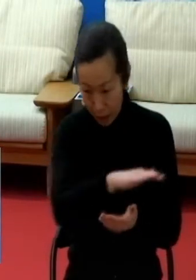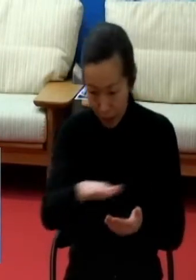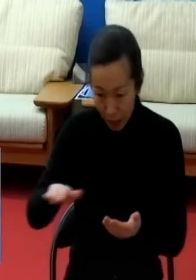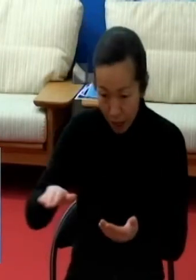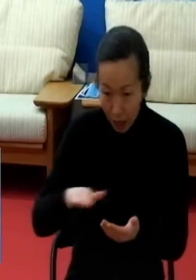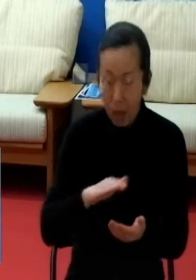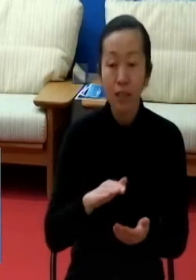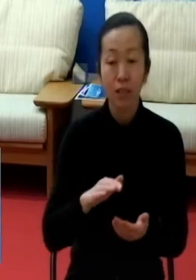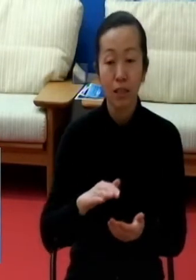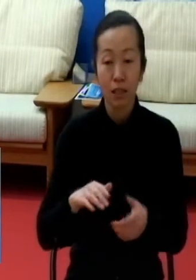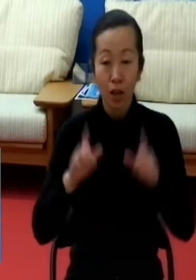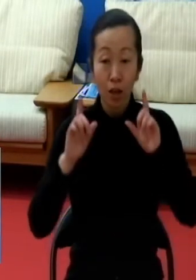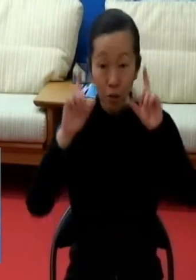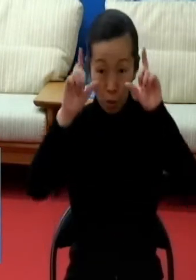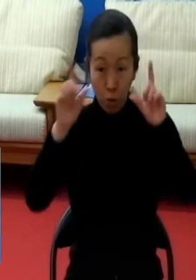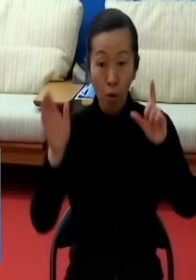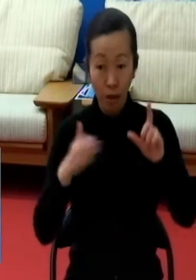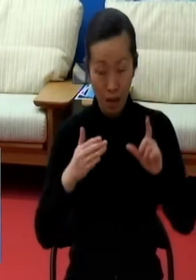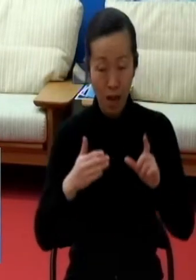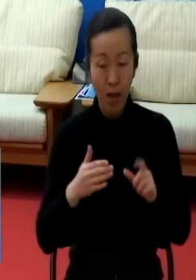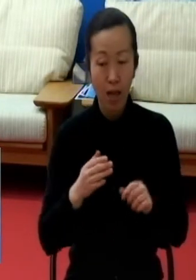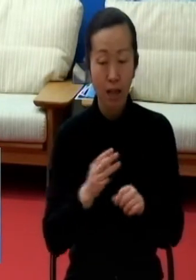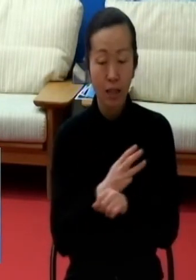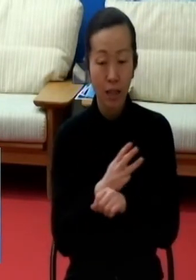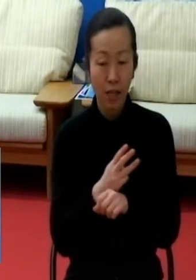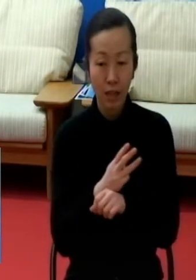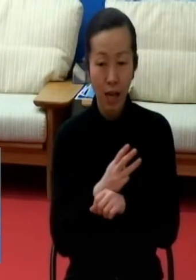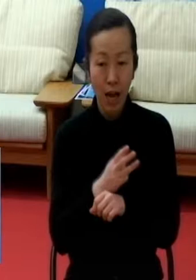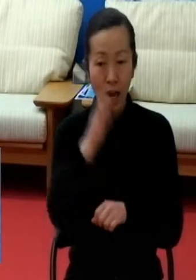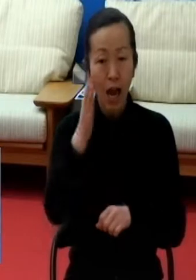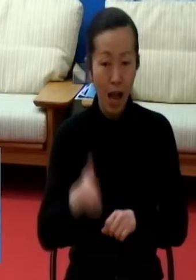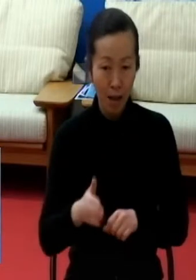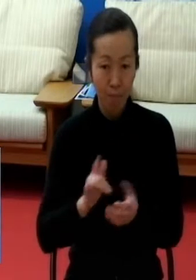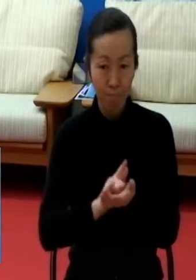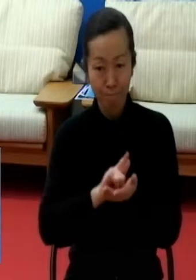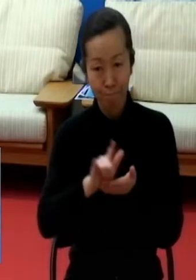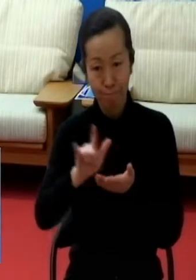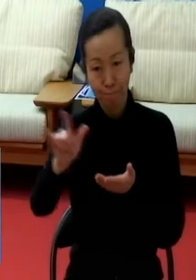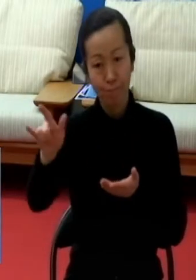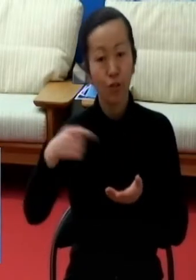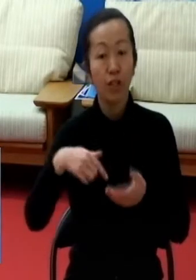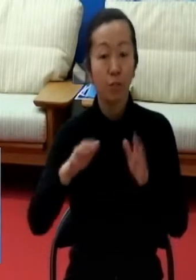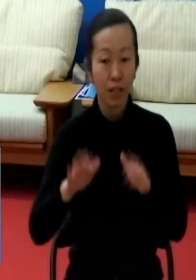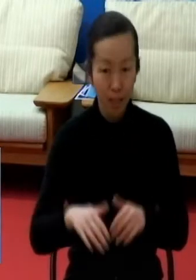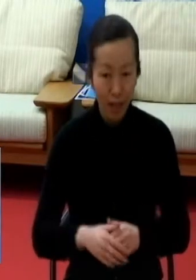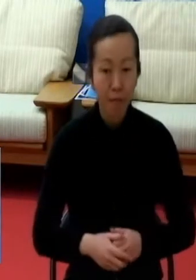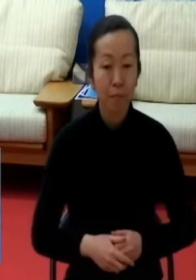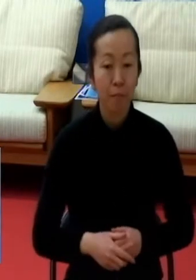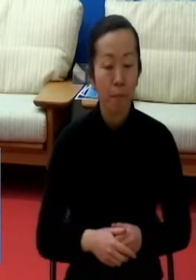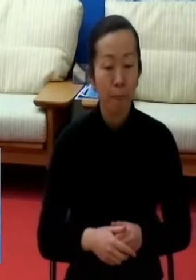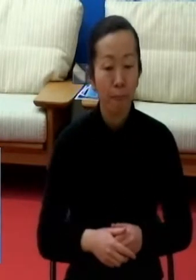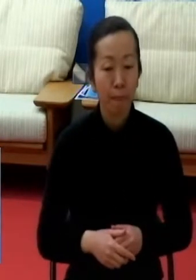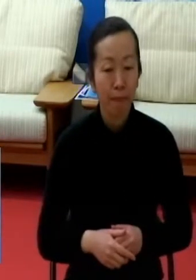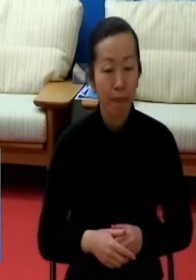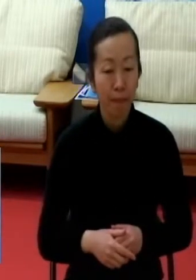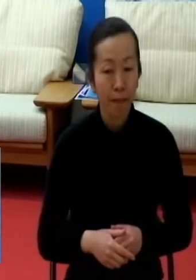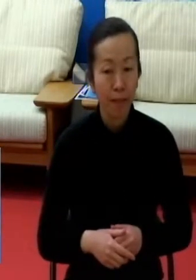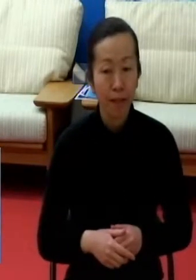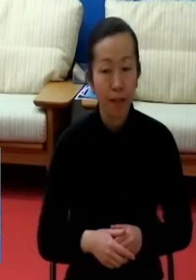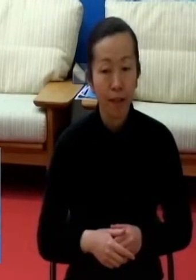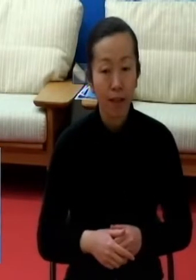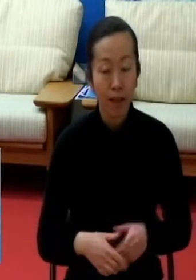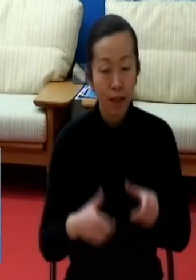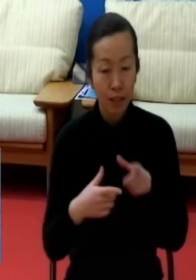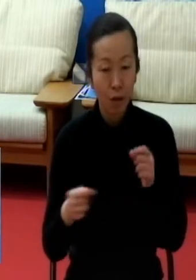반이 걸려요. 비행기로. 東京から3時間半かかりました。 다시 말해서 일본에서 한국 가는 것보다가 더 멀다 이런